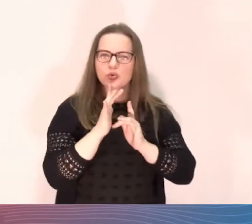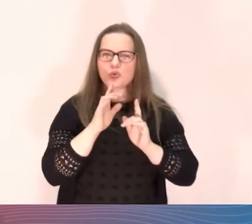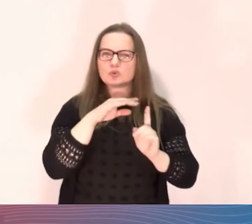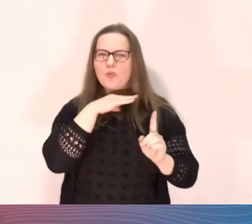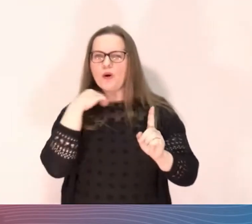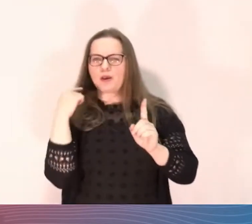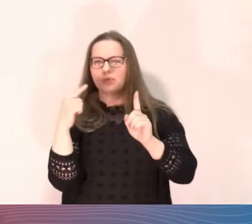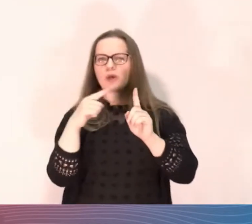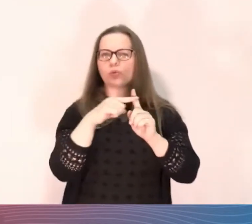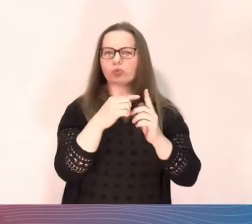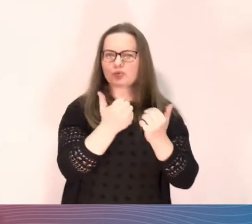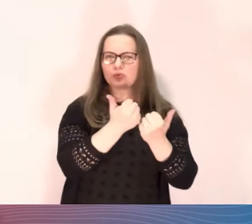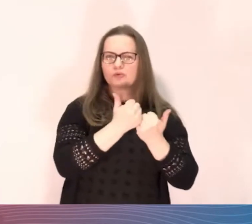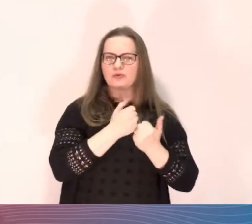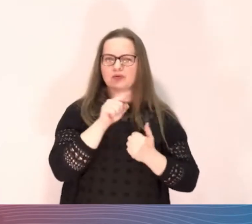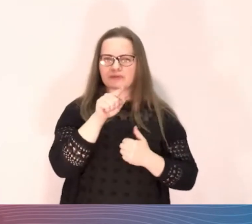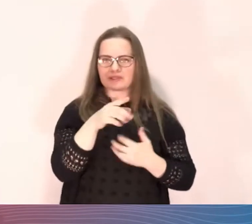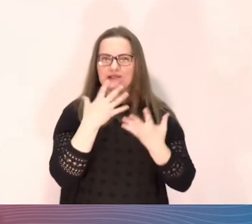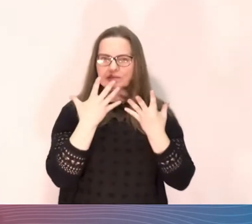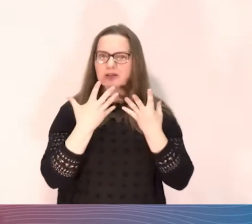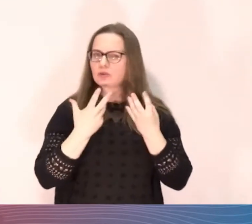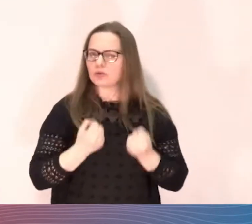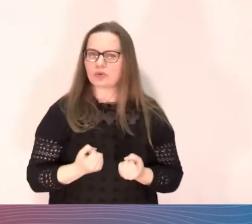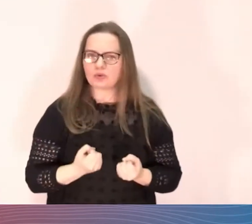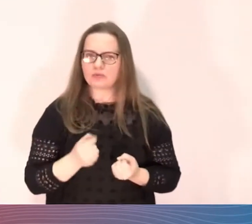crendo na palavra.